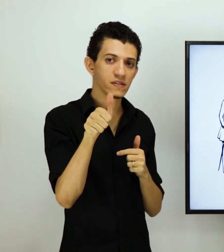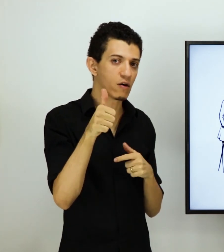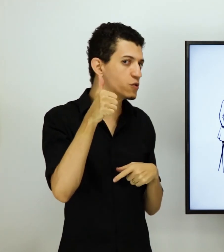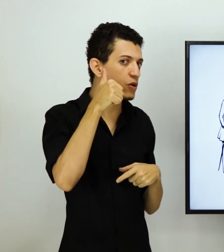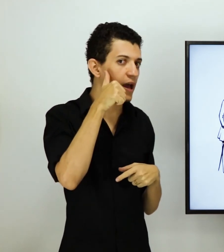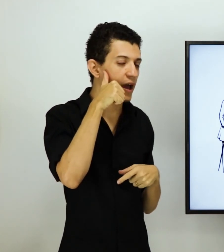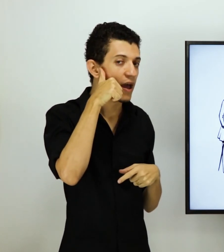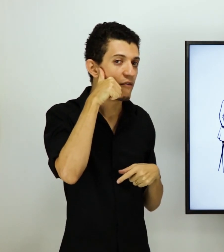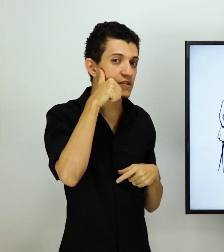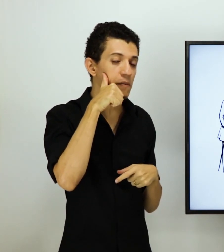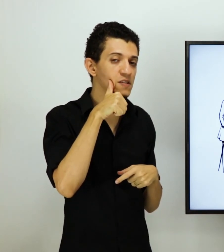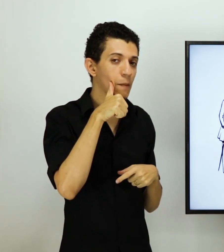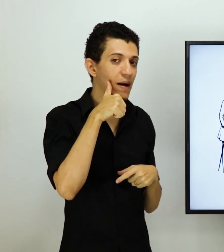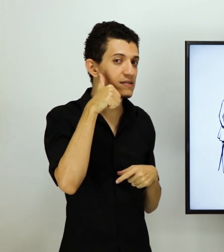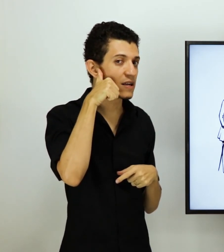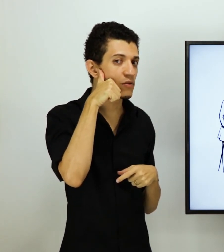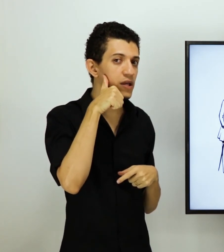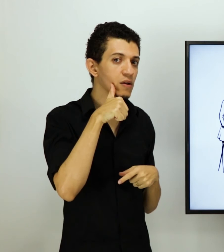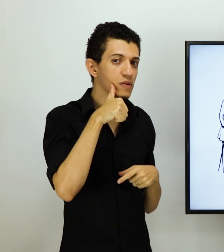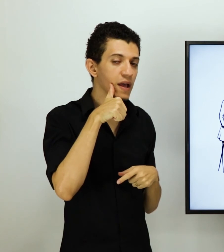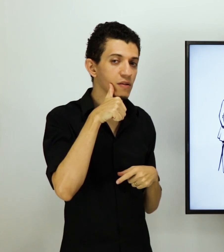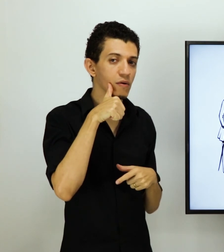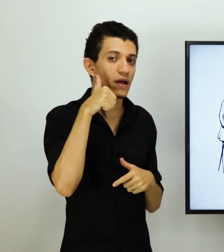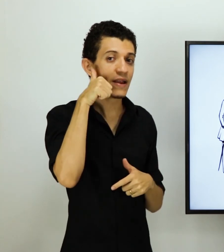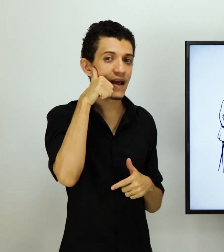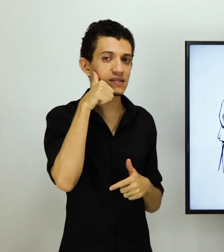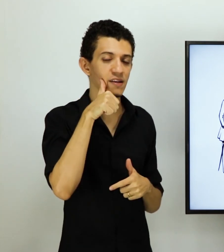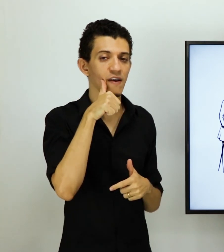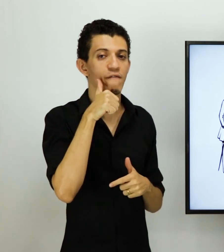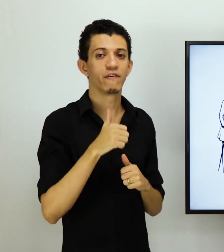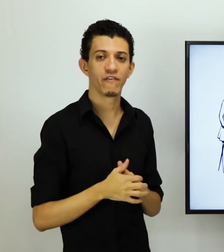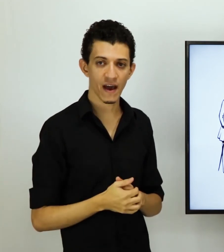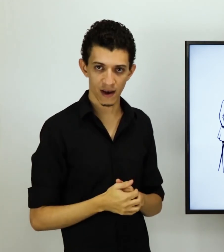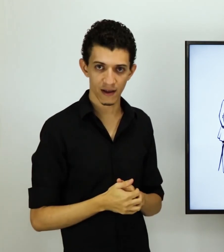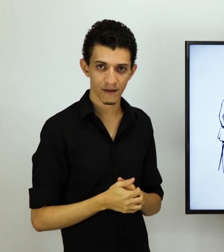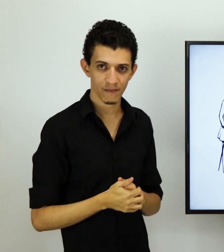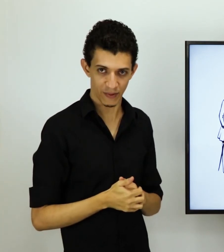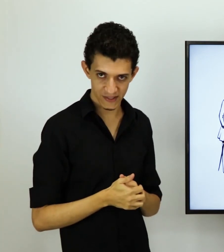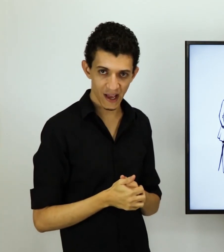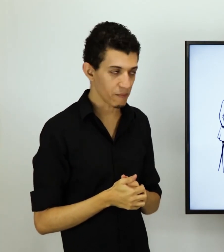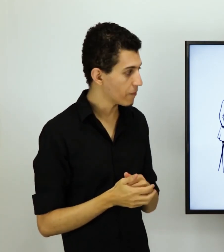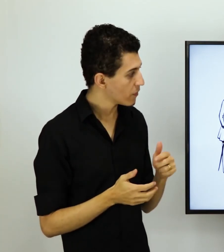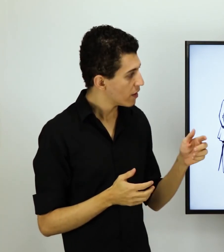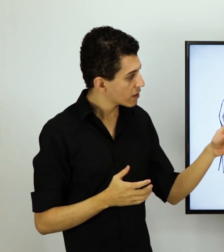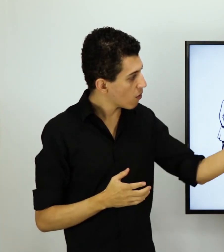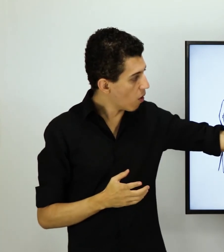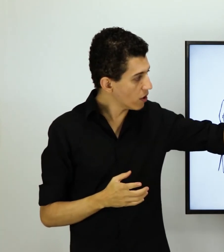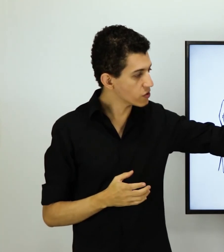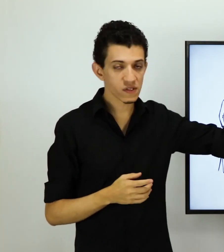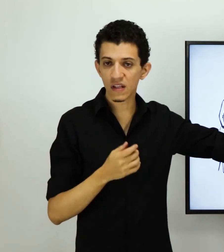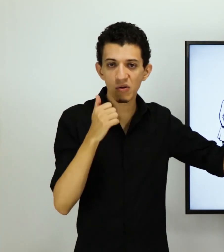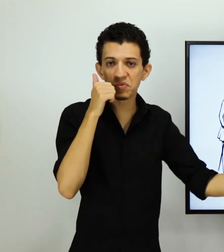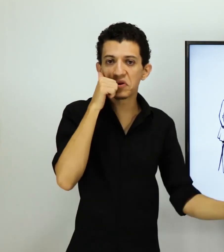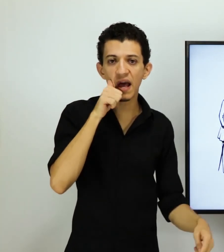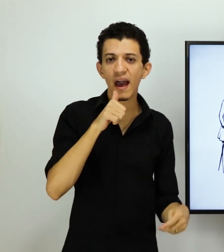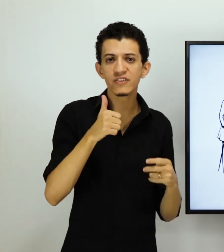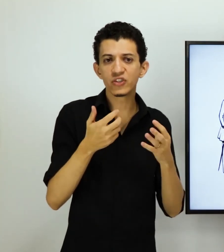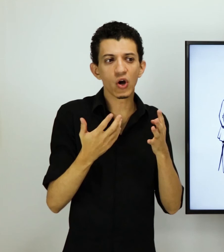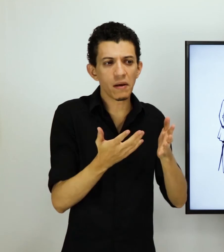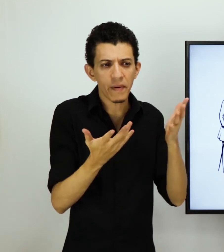sinal de mulher? Você está passando aqui o dedo nessa fivela, percebe? Então hoje o sinal de mulher, a gente olha para